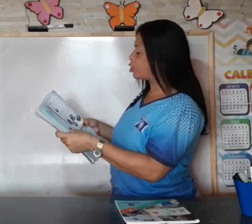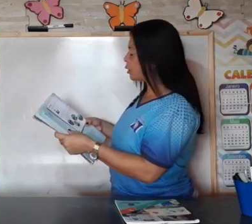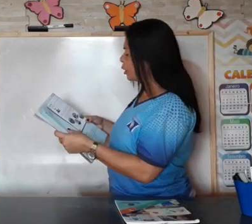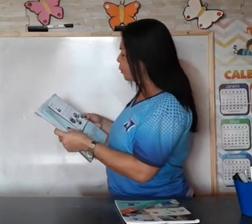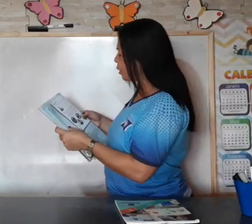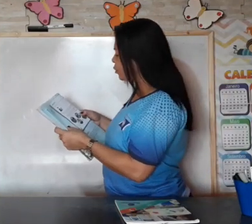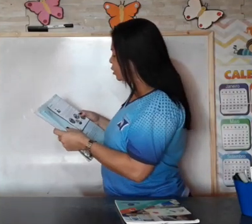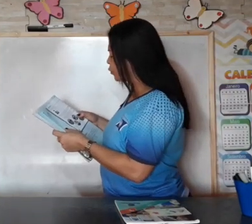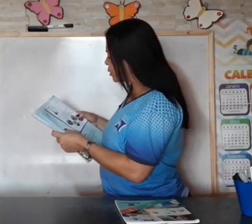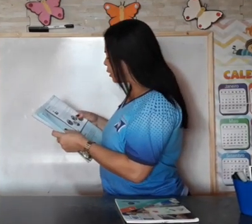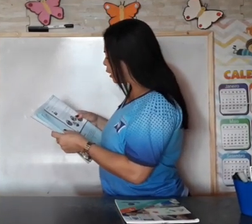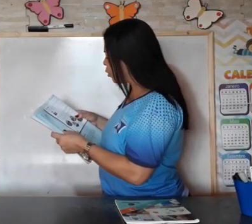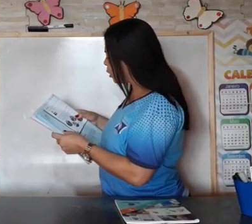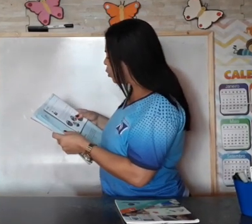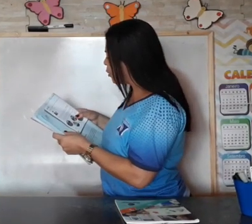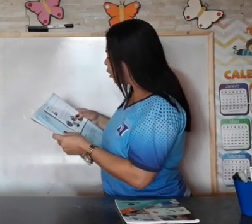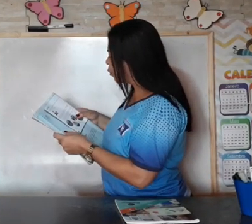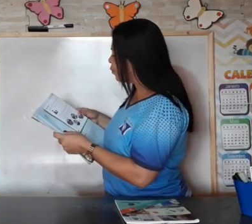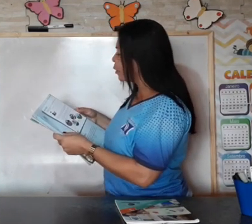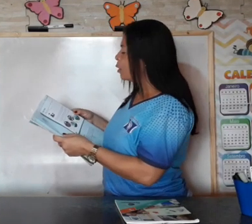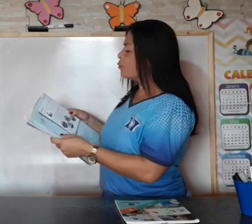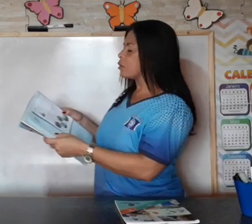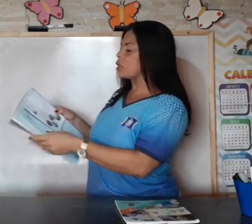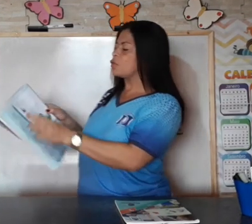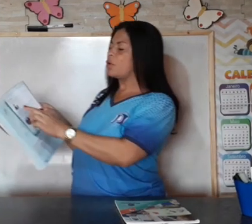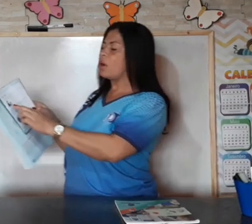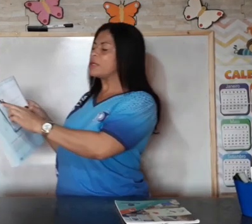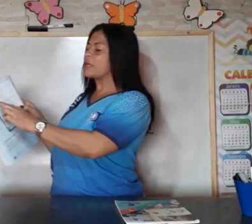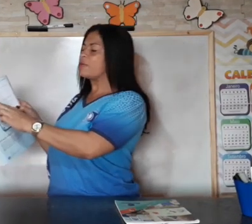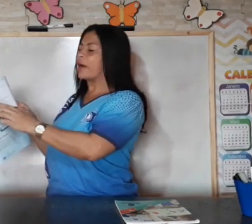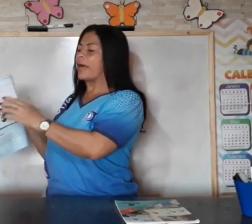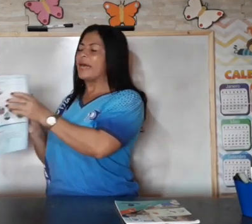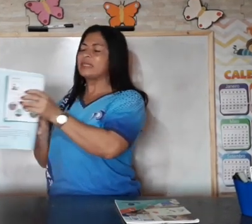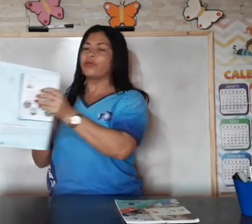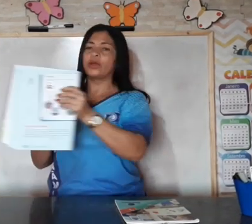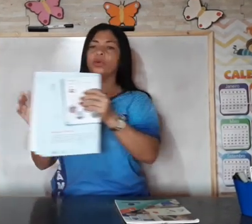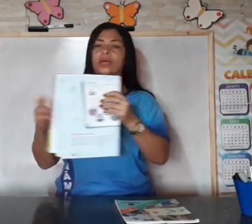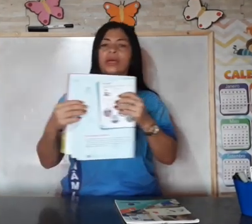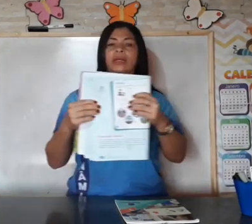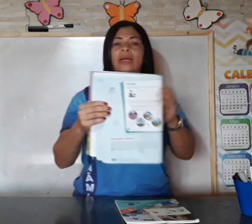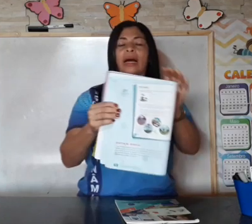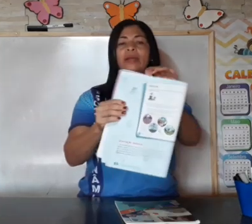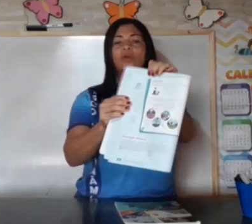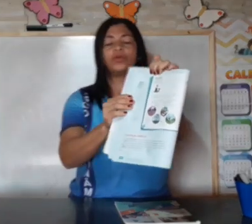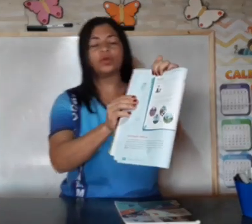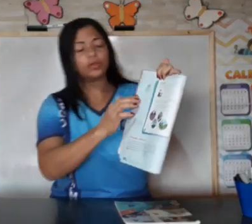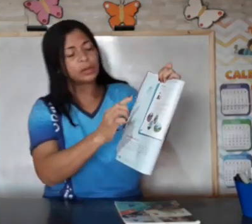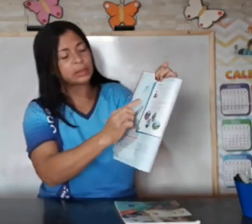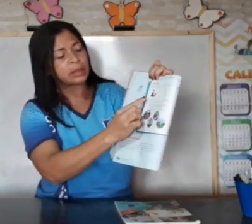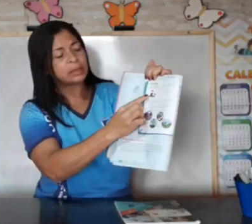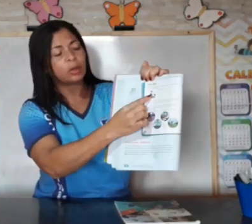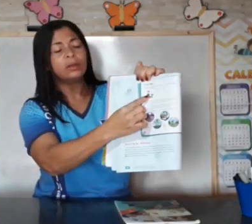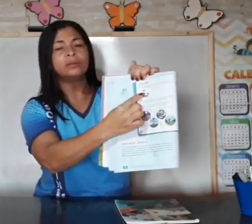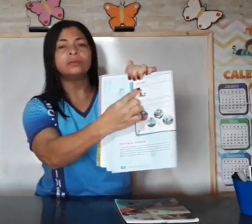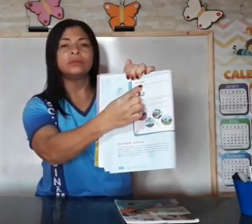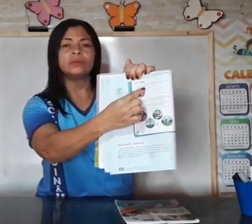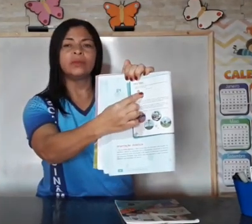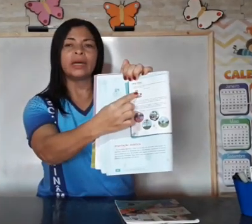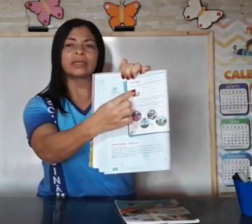aqui para vocês fazerem agora comigo. Vocês vão observar essa figura que tem lá no livrinho de vocês, ó, essa